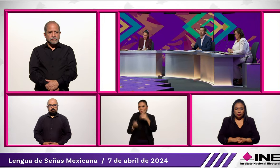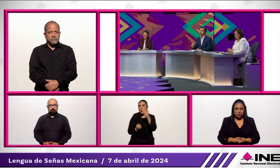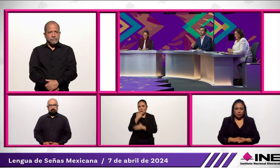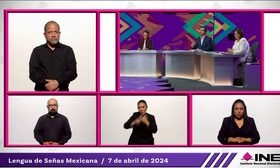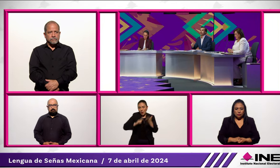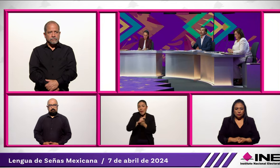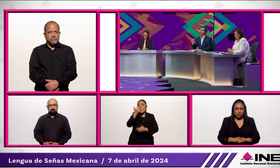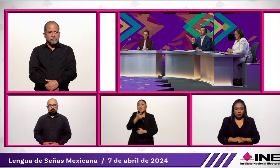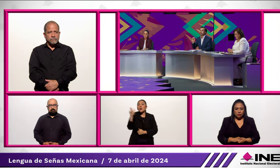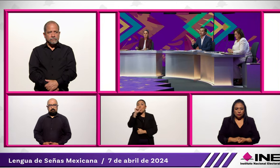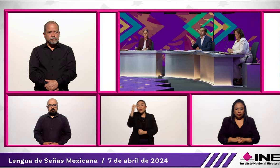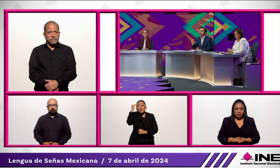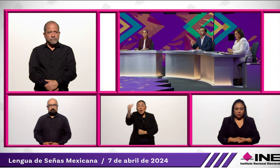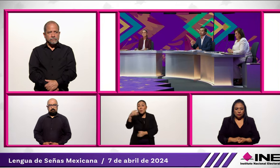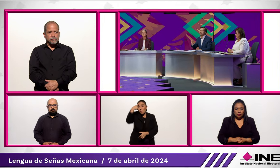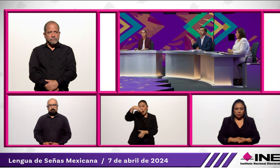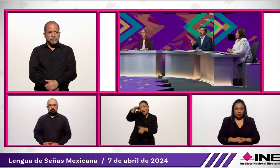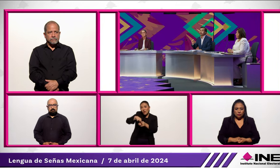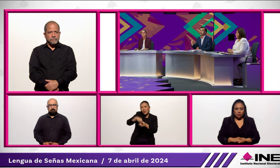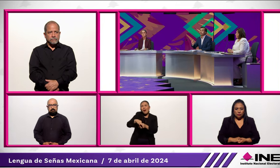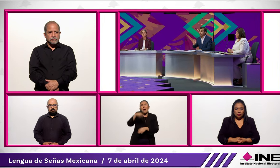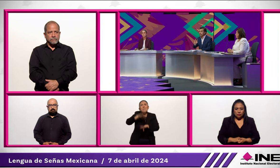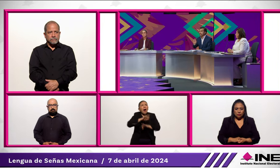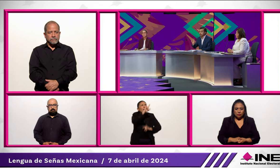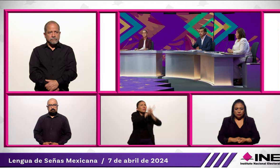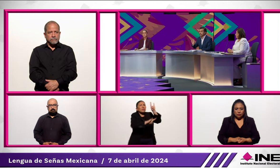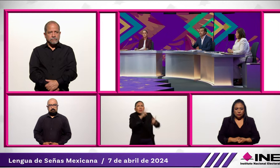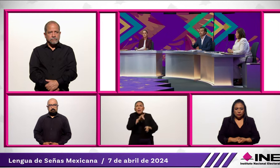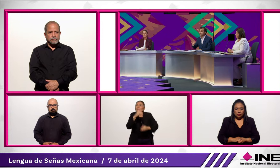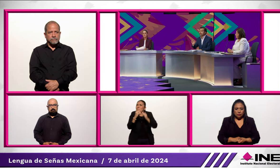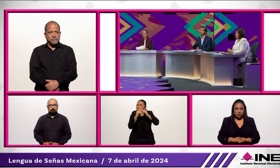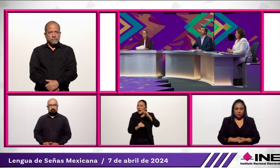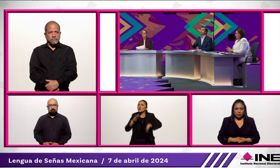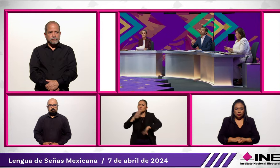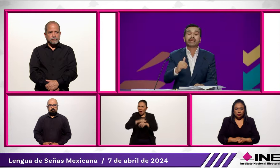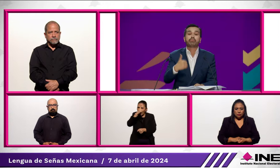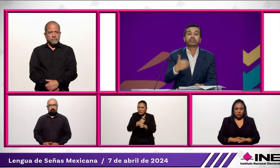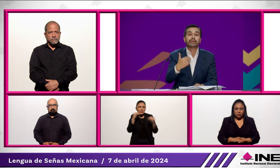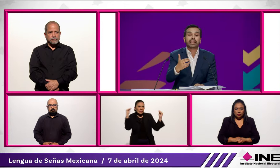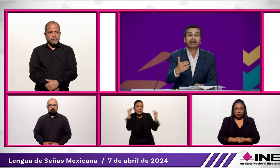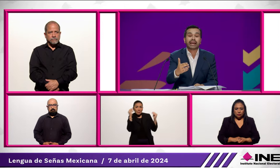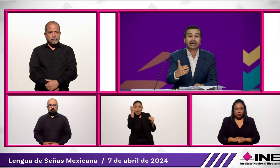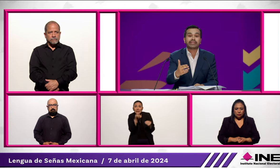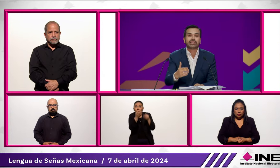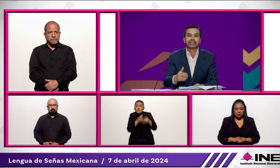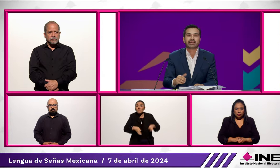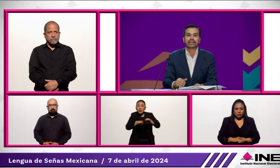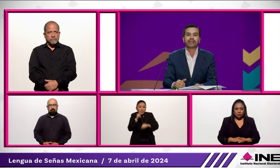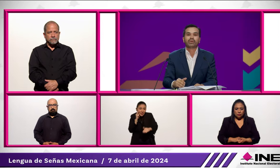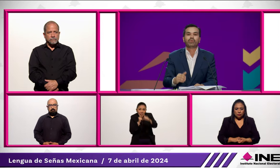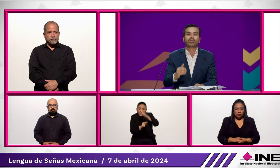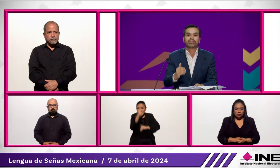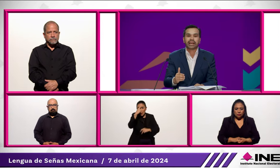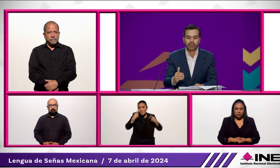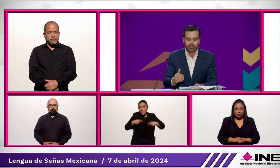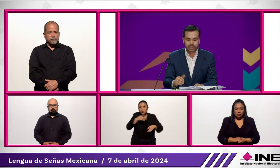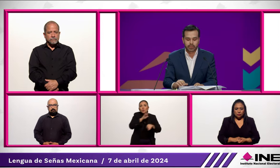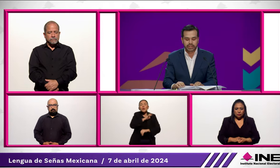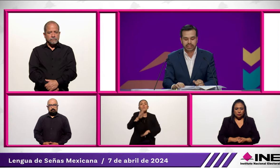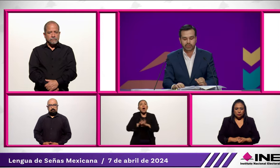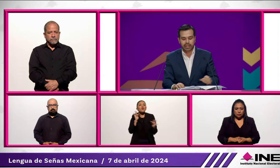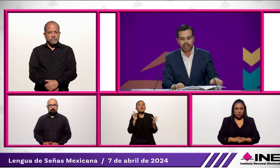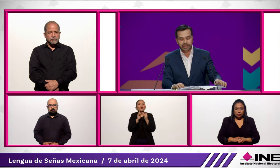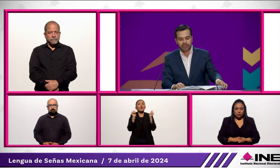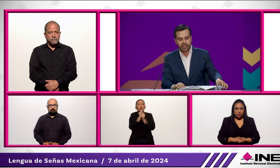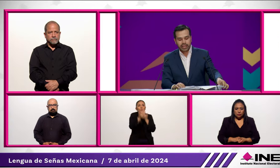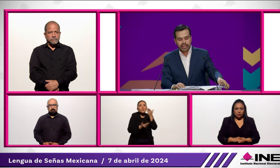campañas electorales haya menos spots y más debates. La transparencia inicia desde la posibilidad de la gente de tener un contacto con las